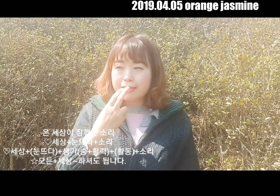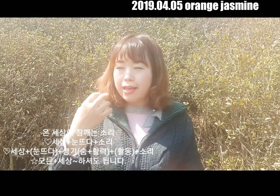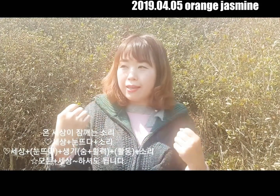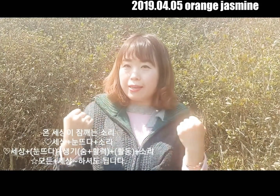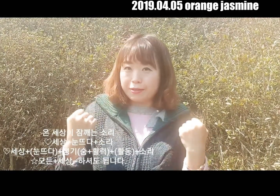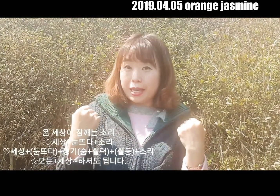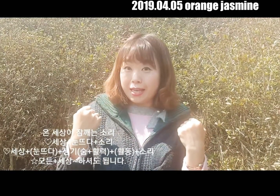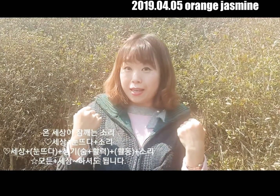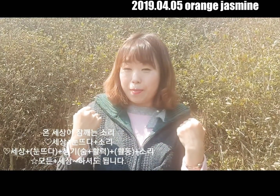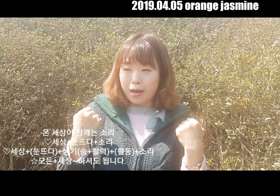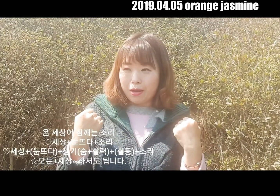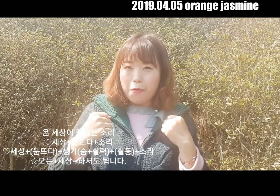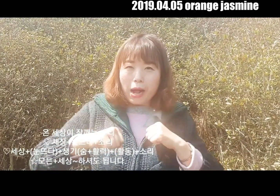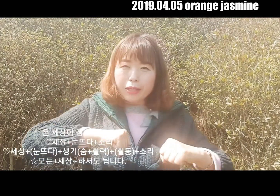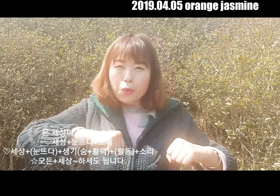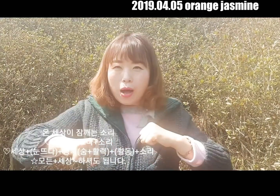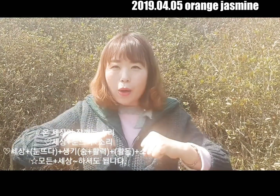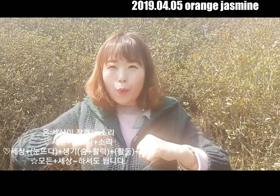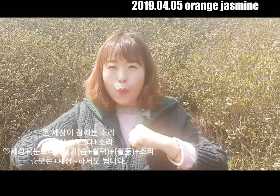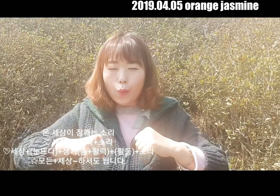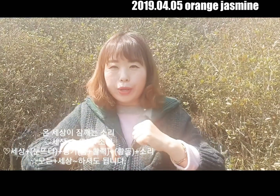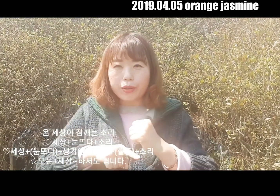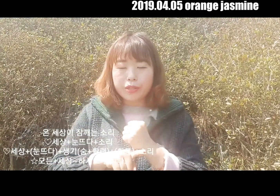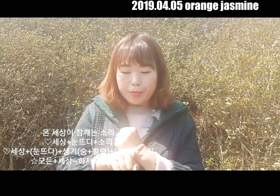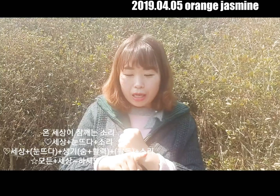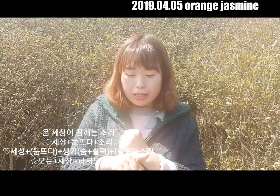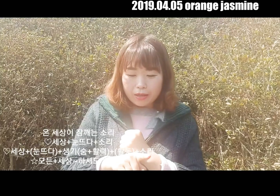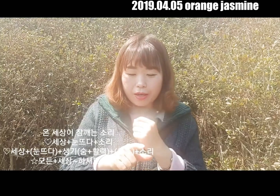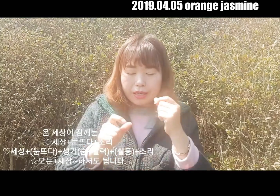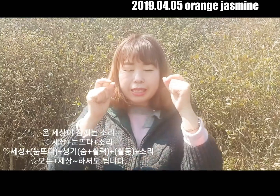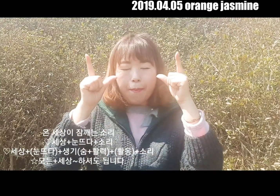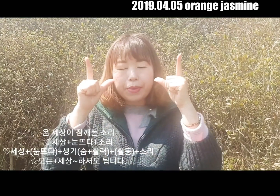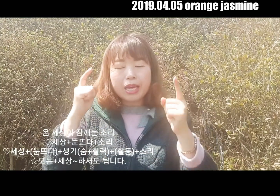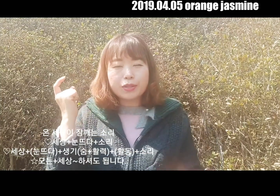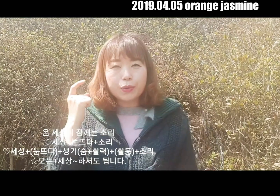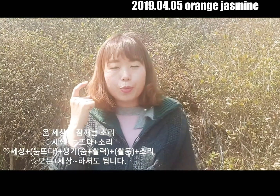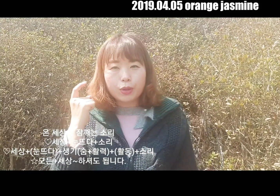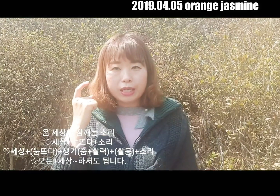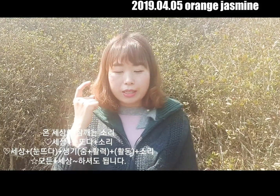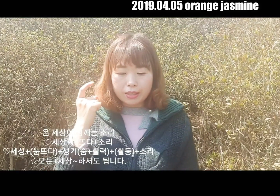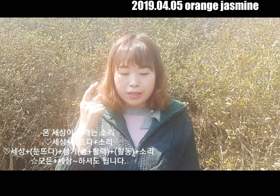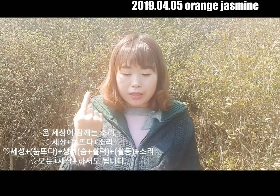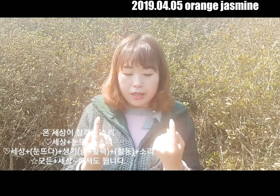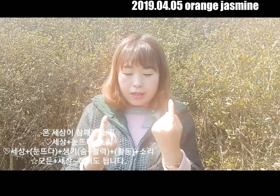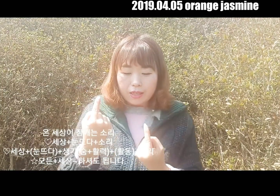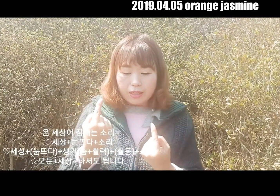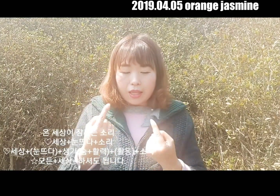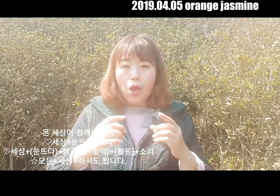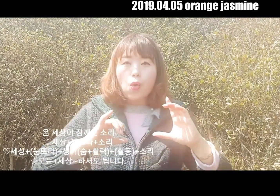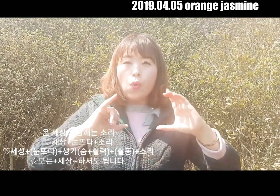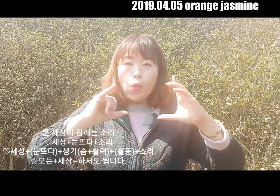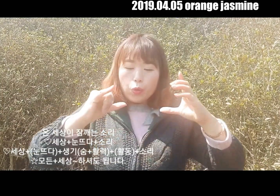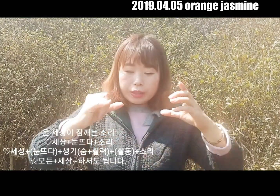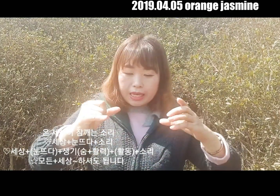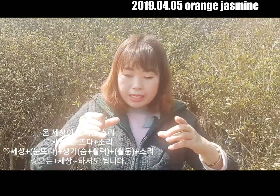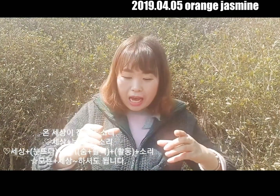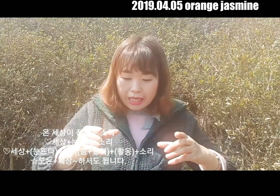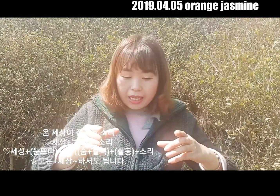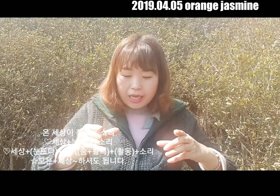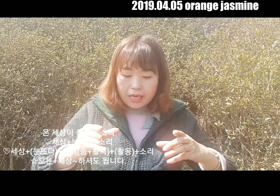항상 생기 있게 막 활동하고 이런 의미가 있어서, 이 잠 깨는 소리보다는 그냥 온